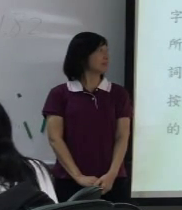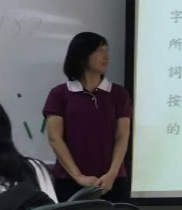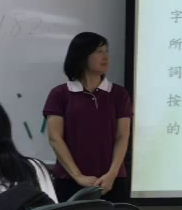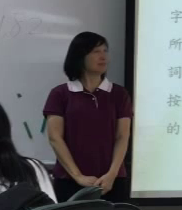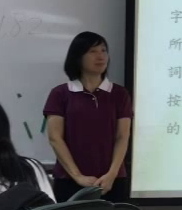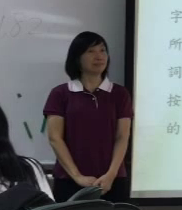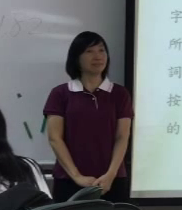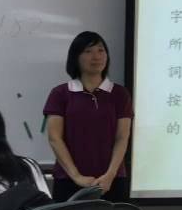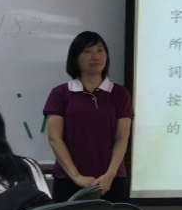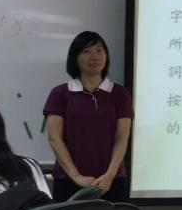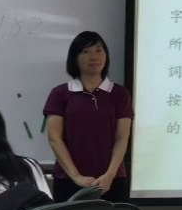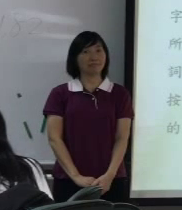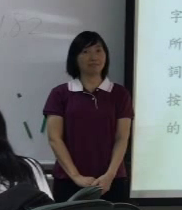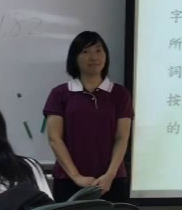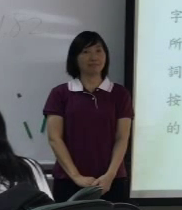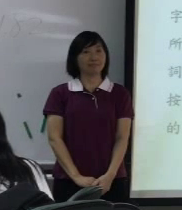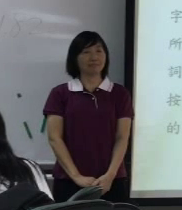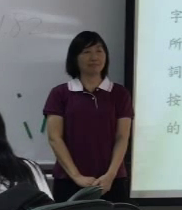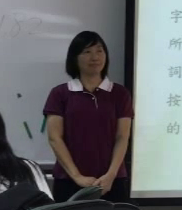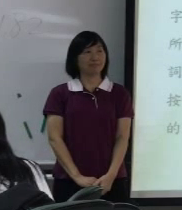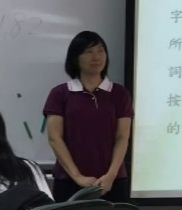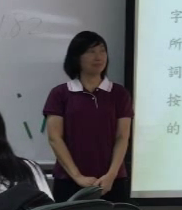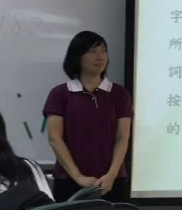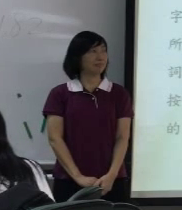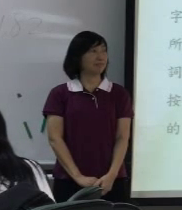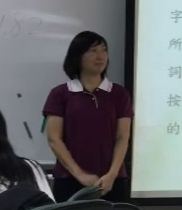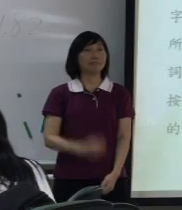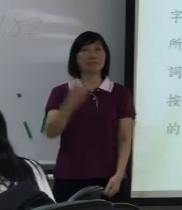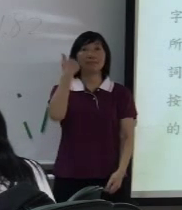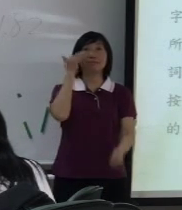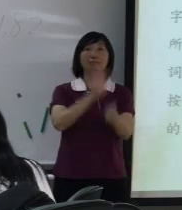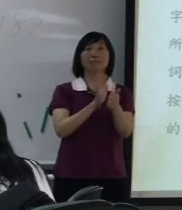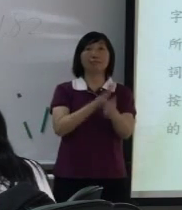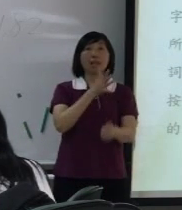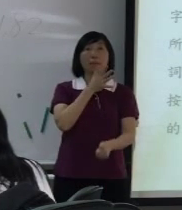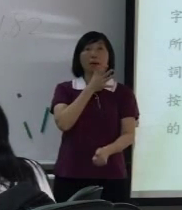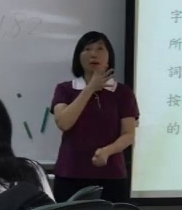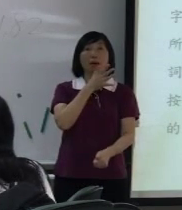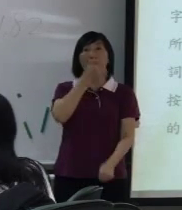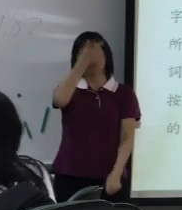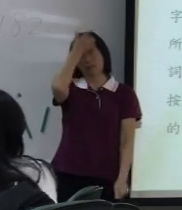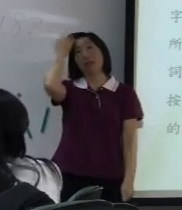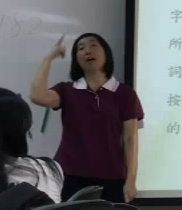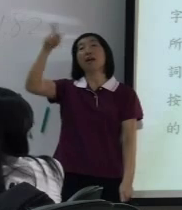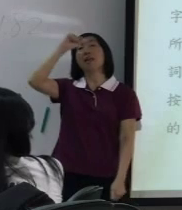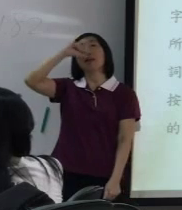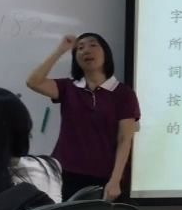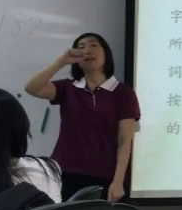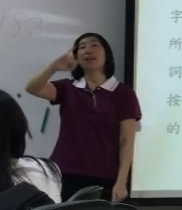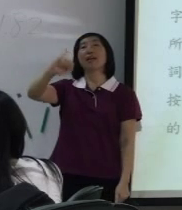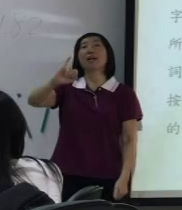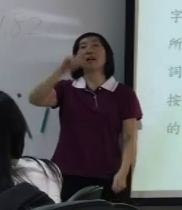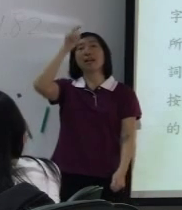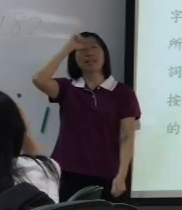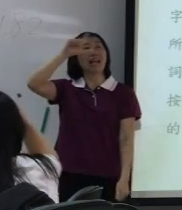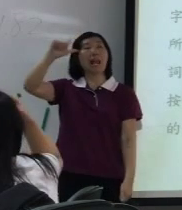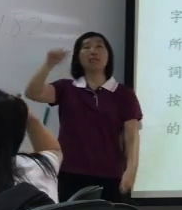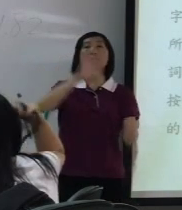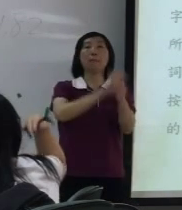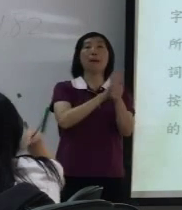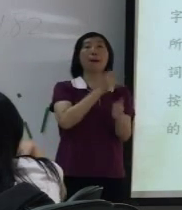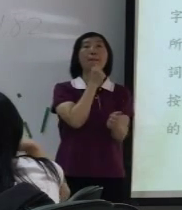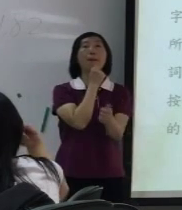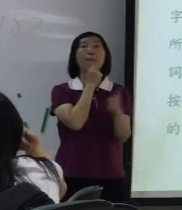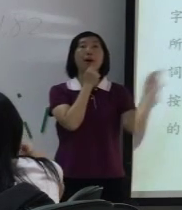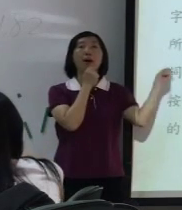好，下一张呢，请谁帮我念一下？请阿黛帮我念一下。怎么样点阅？